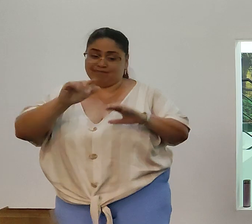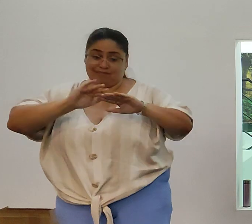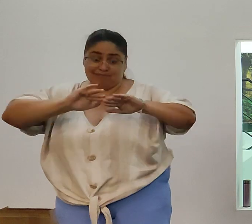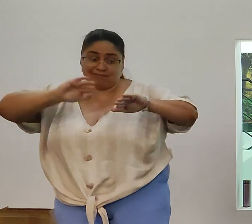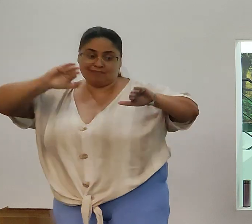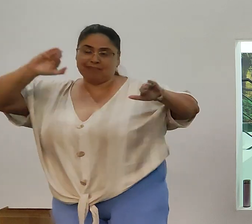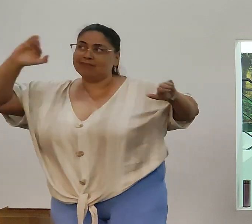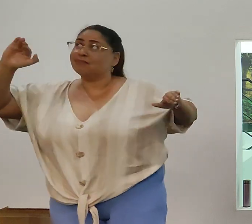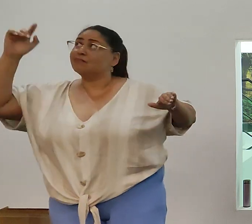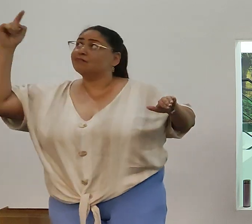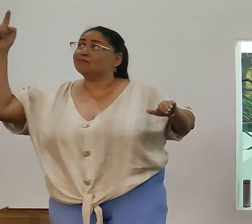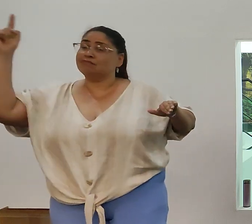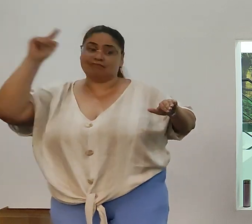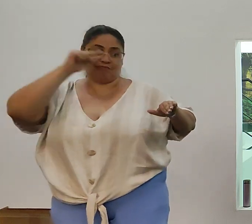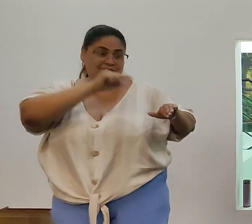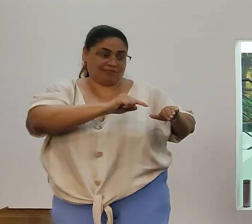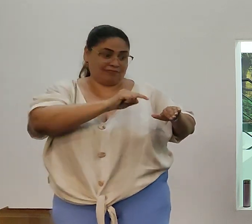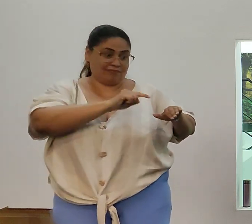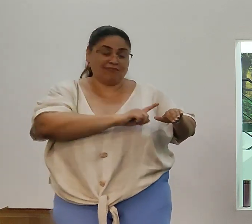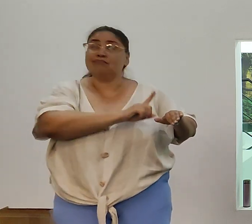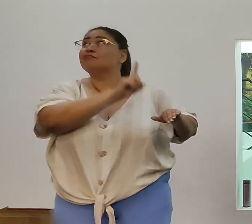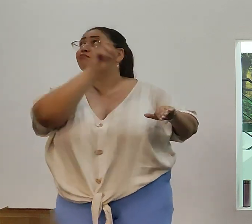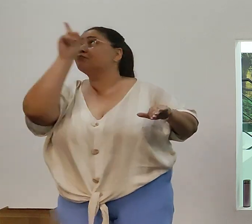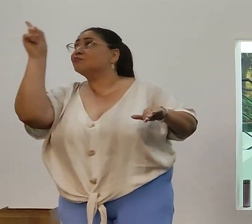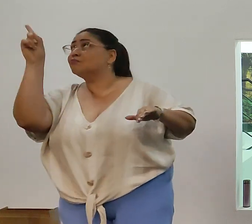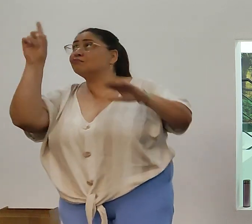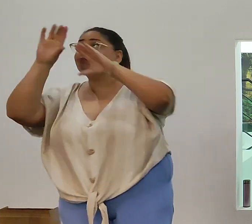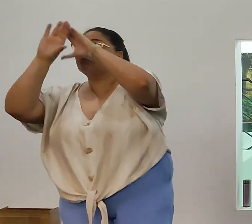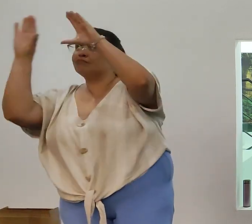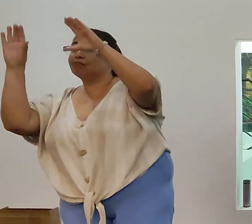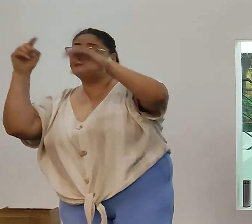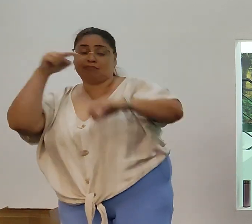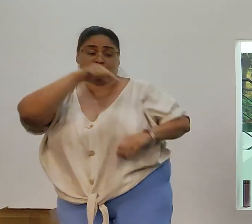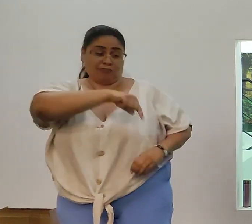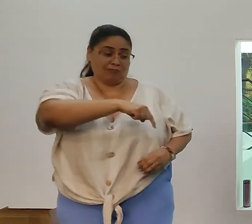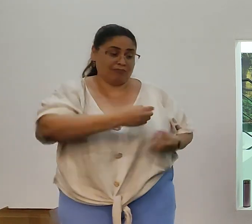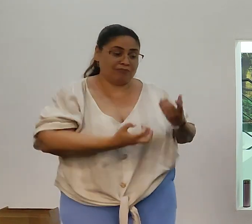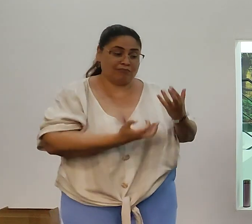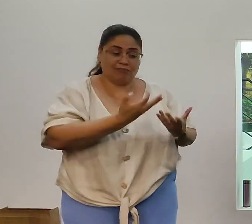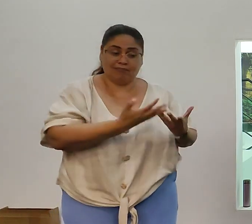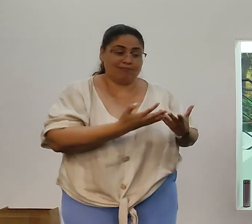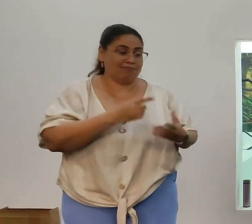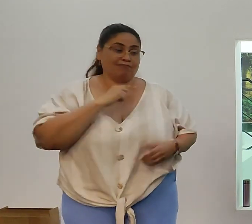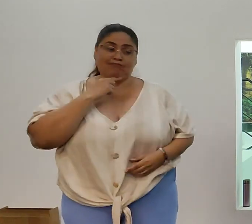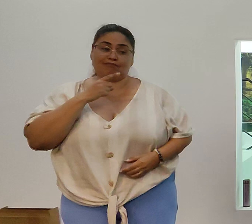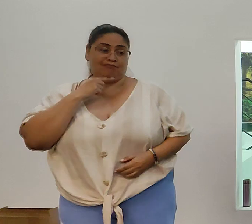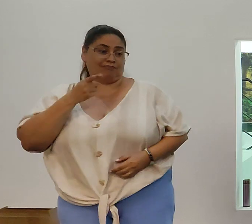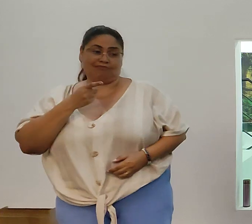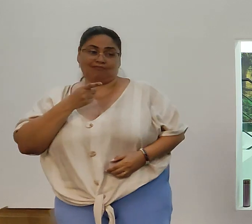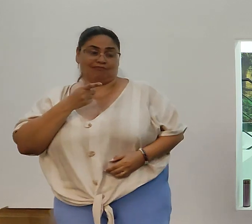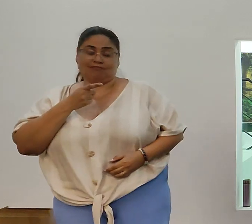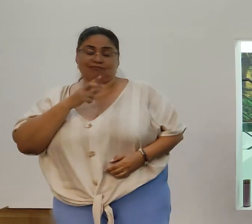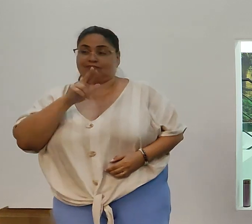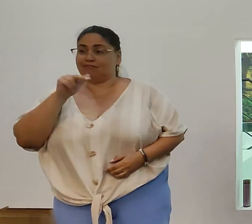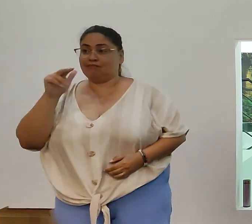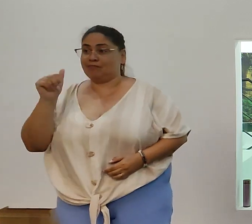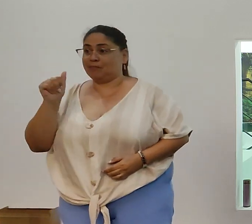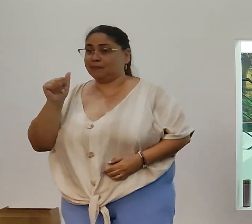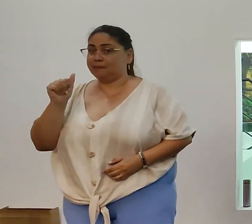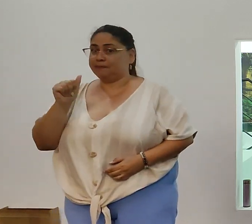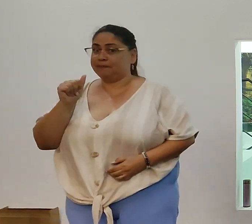de forma que os que desejam passar para o nosso lado, do nosso lado para o seu, ou do seu para o nosso, não conseguem.